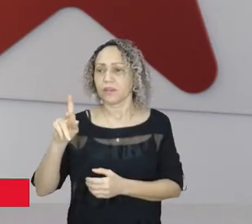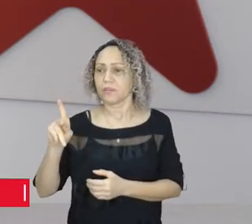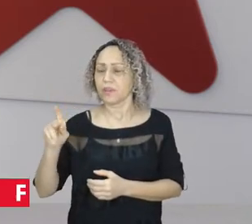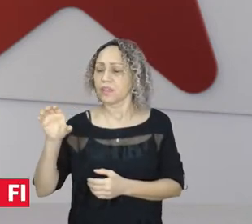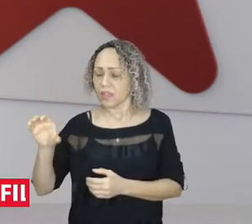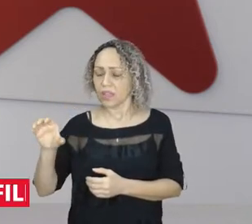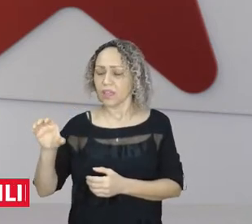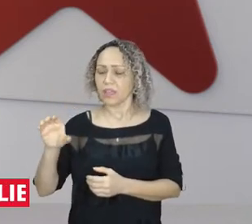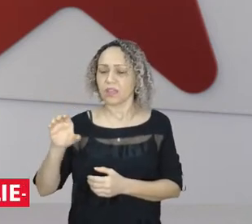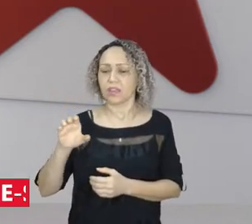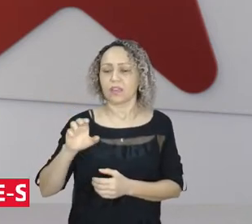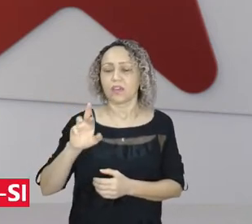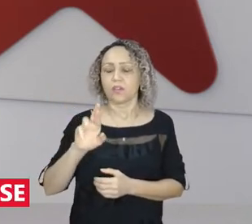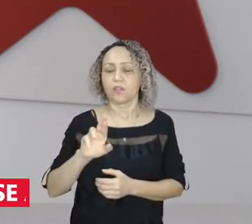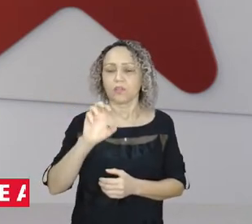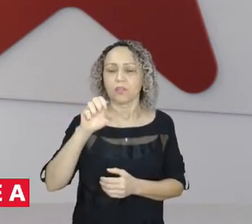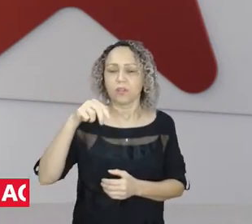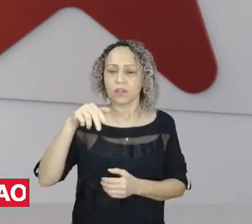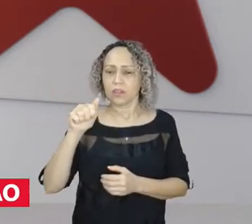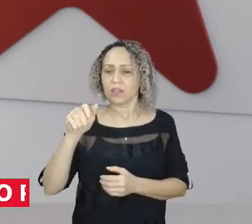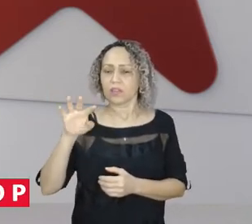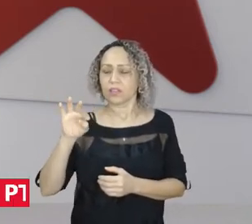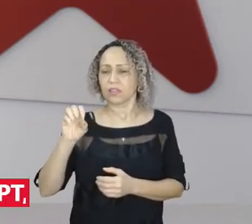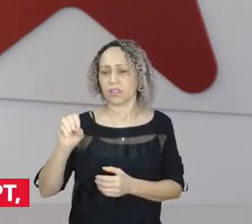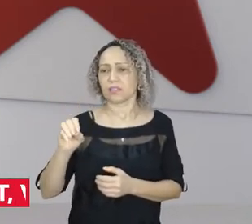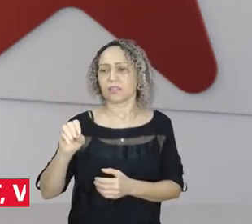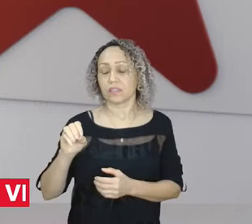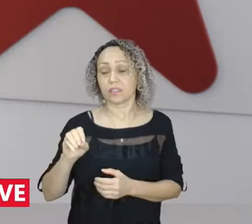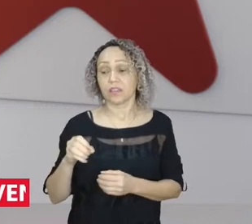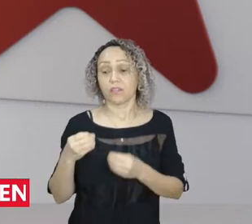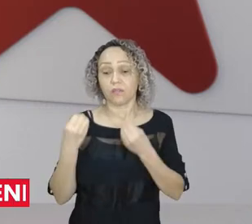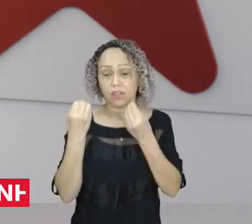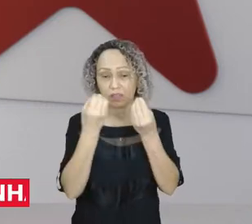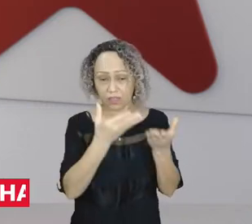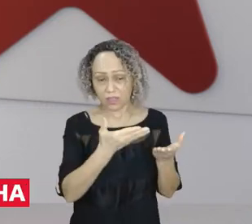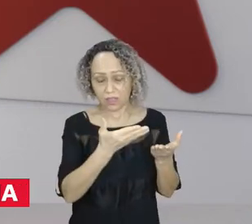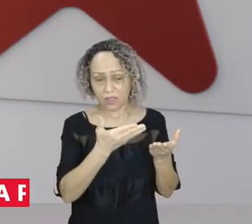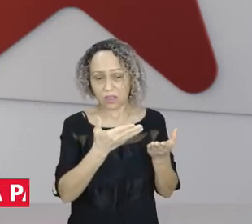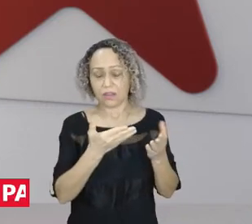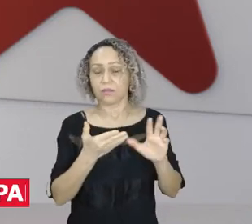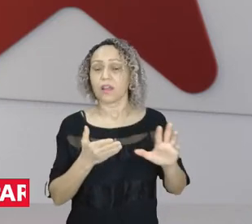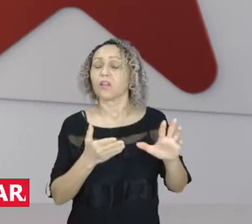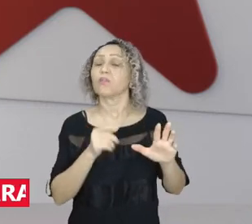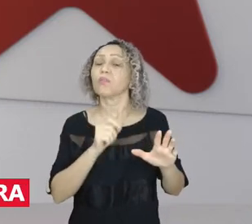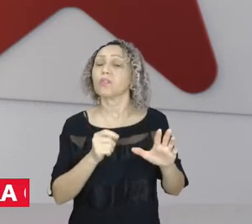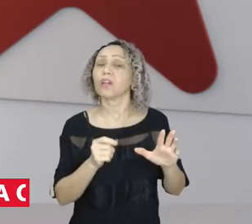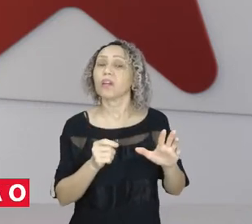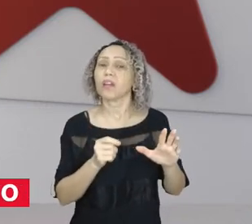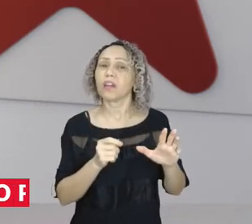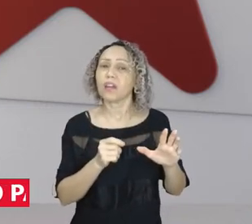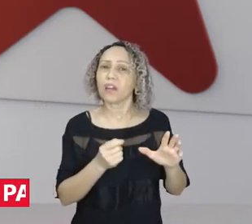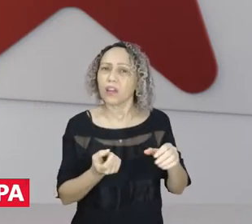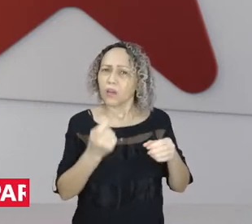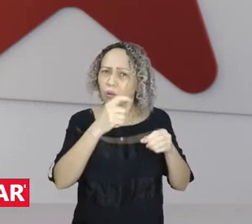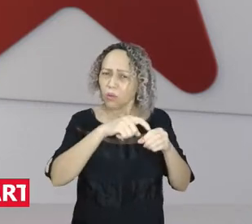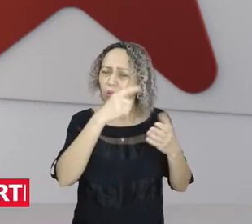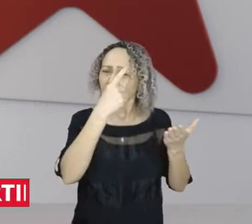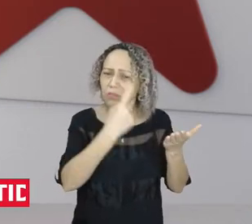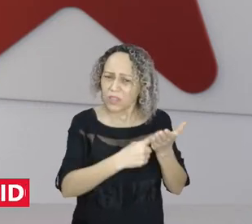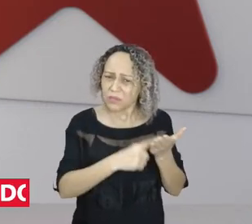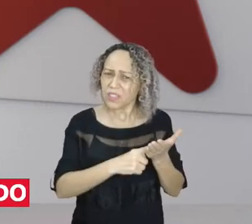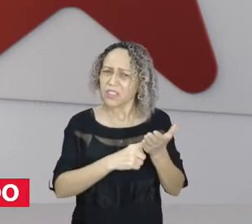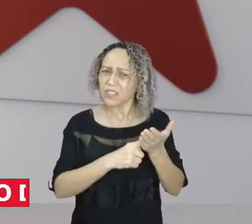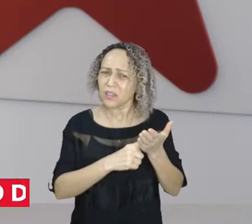Janine Ribeiro um documento com propostas para retomar o desenvolvimento científico e tecnológico do